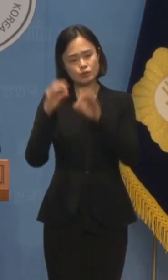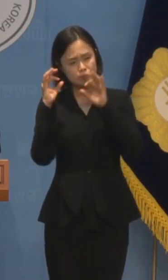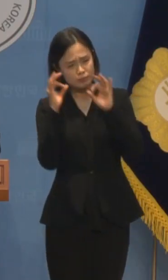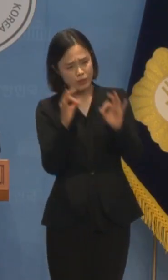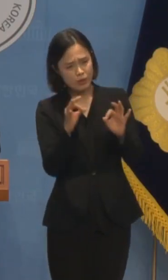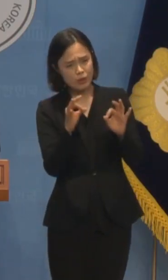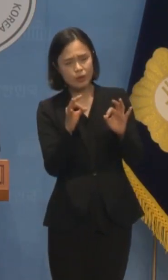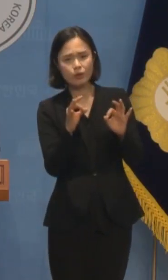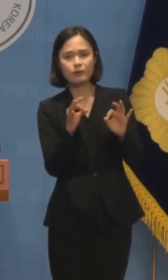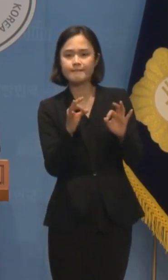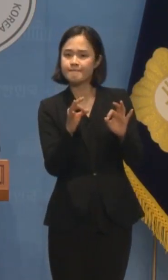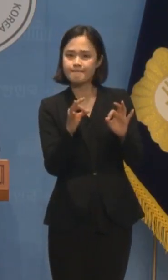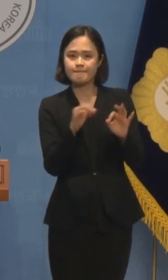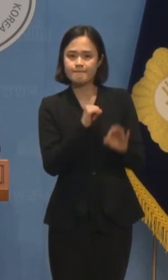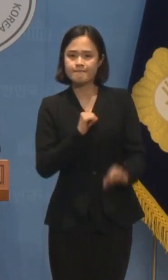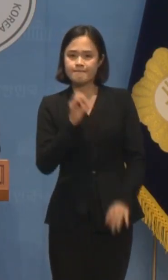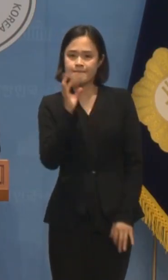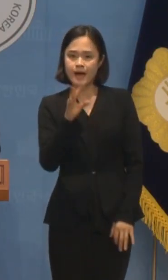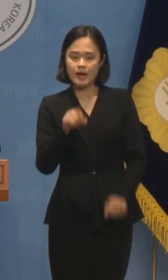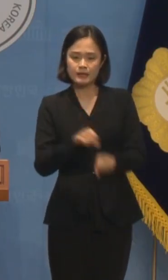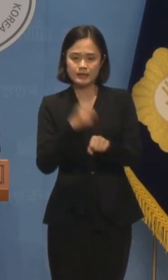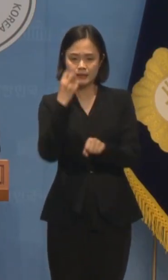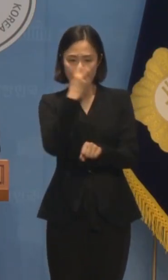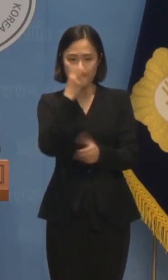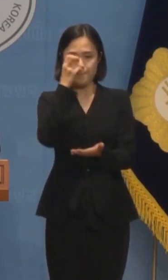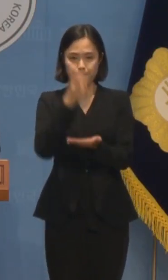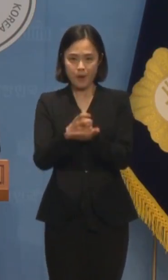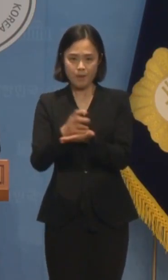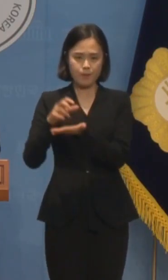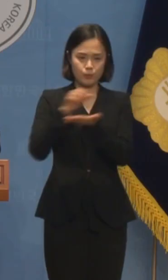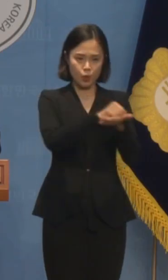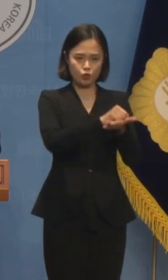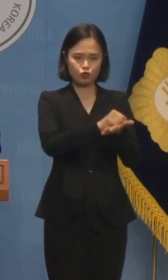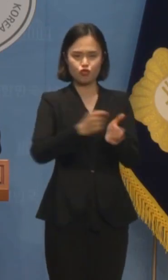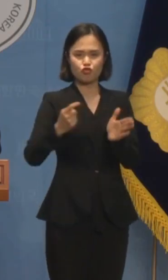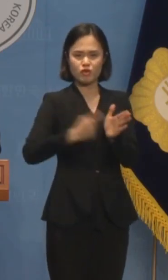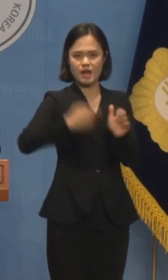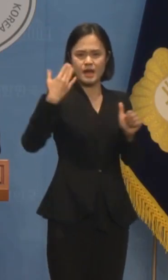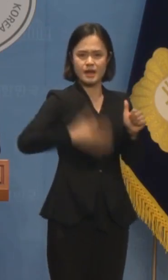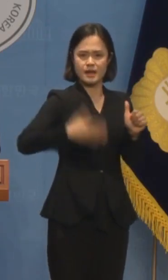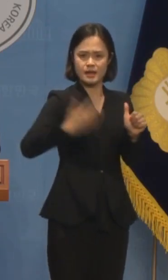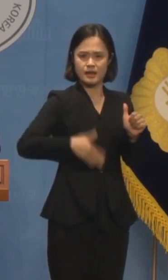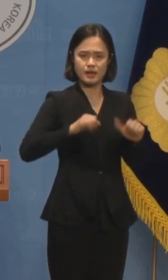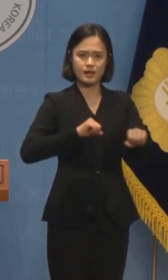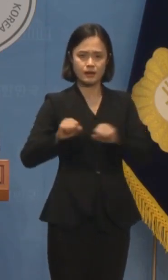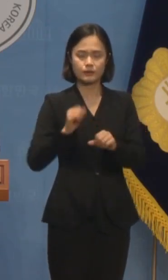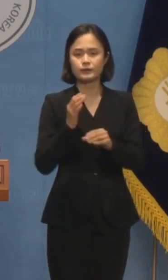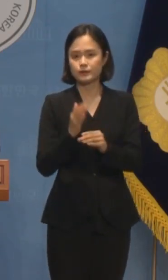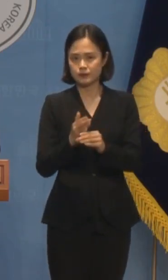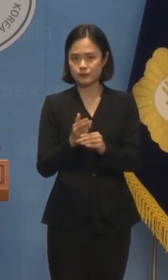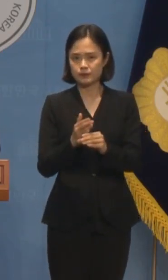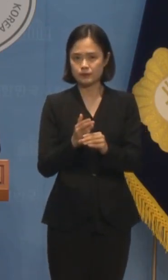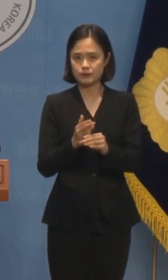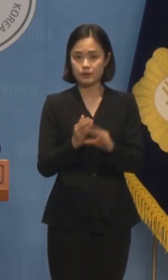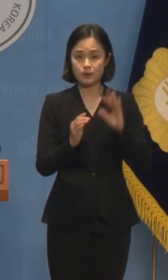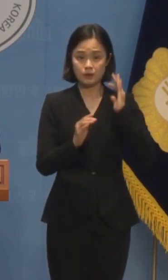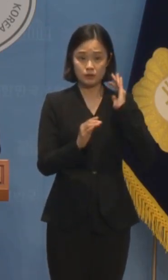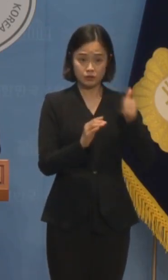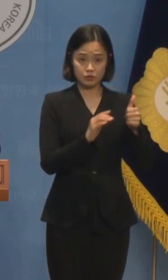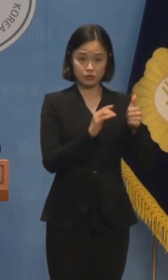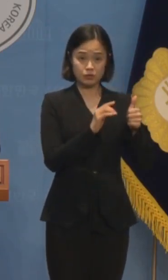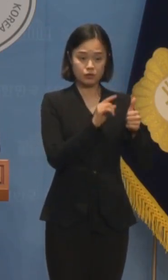교수님들마저 특검 수용을 촉구하는 행동에 나선 것입니다. 윤석열 정부의